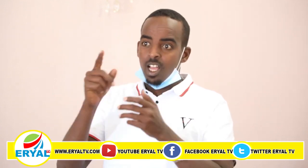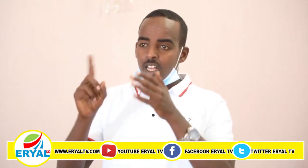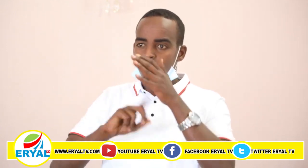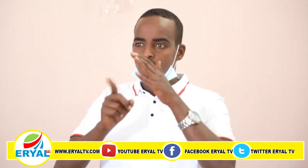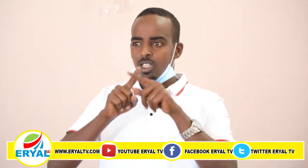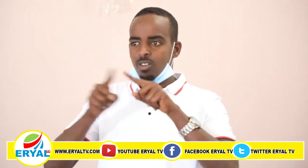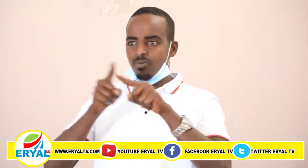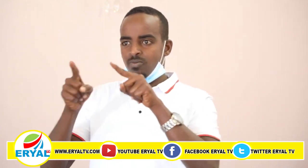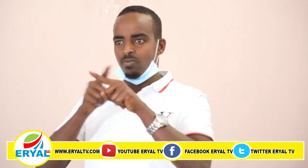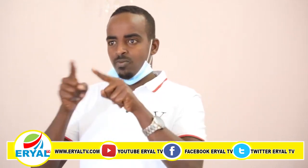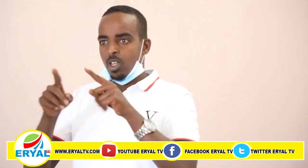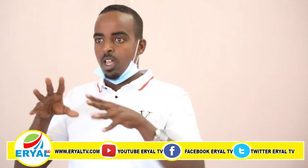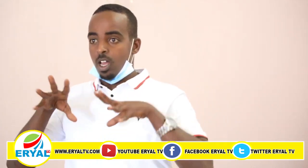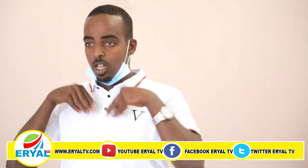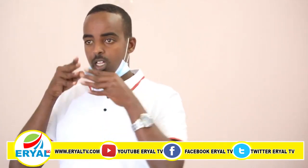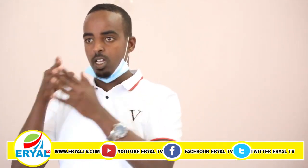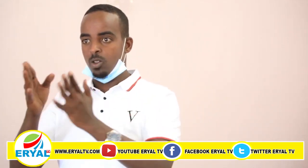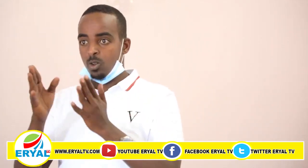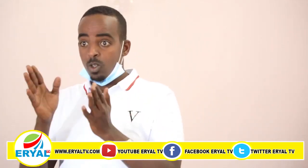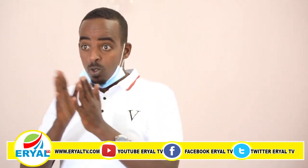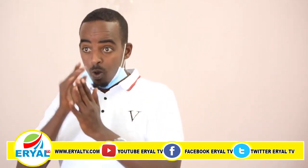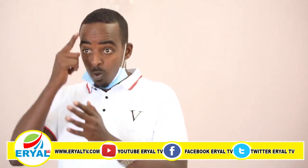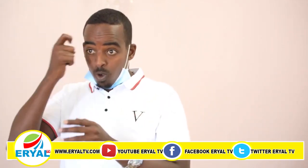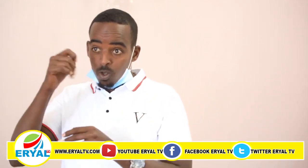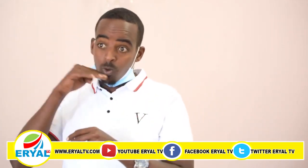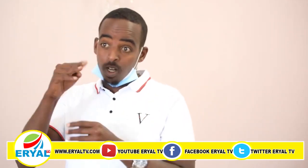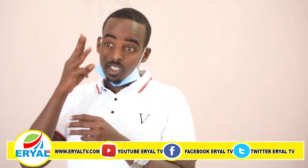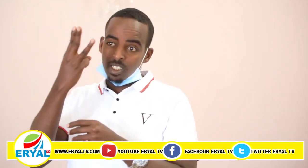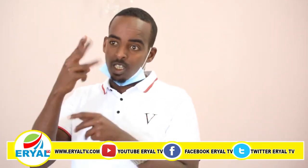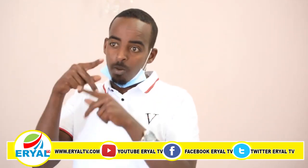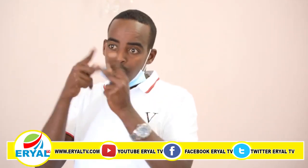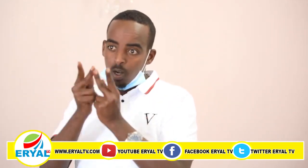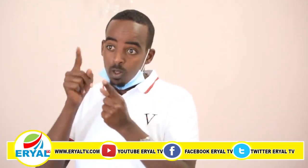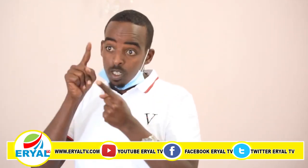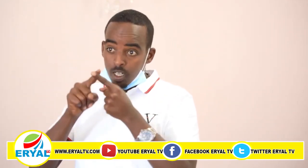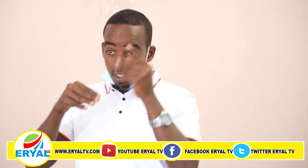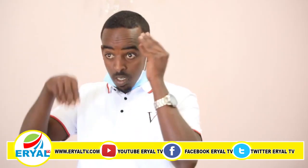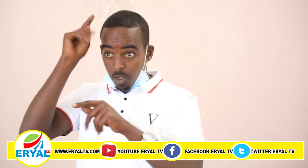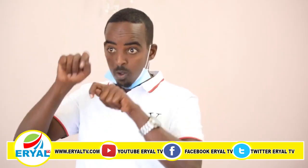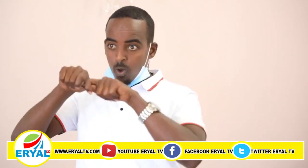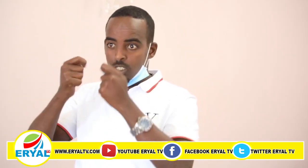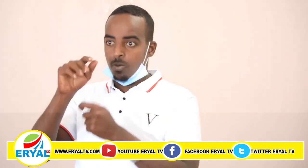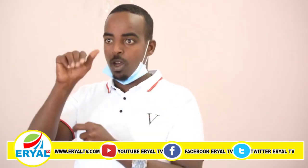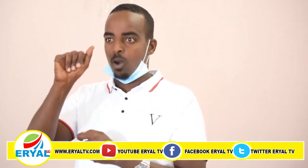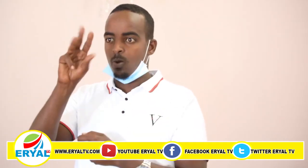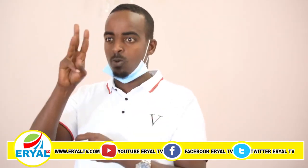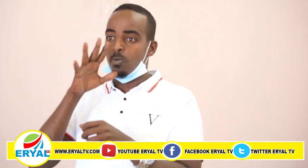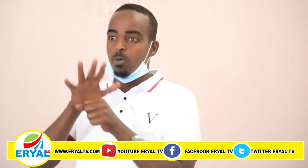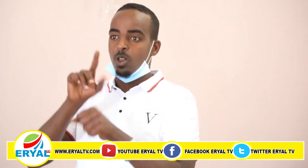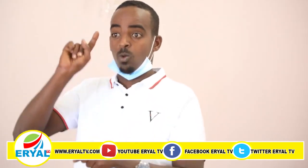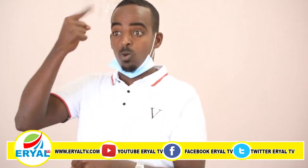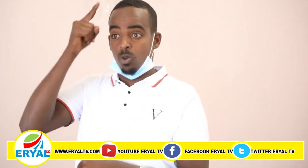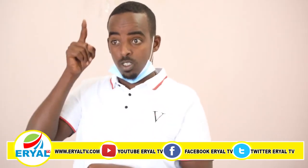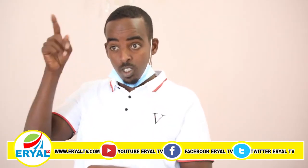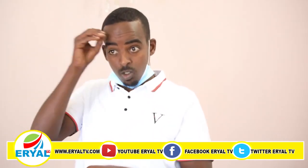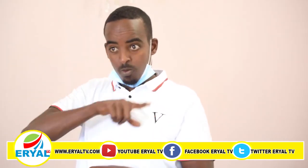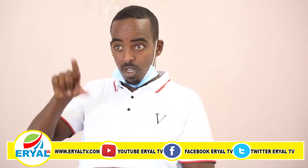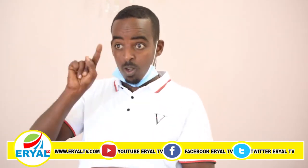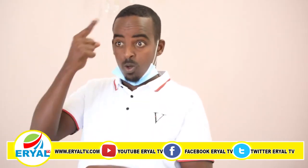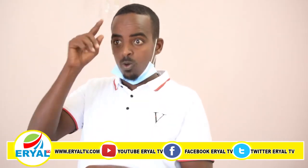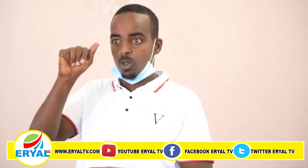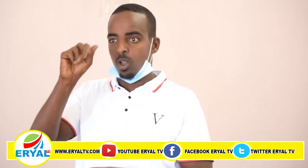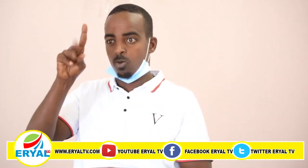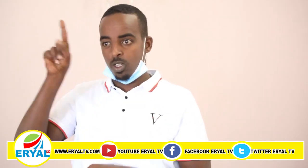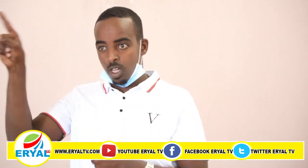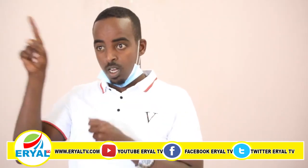Intaa kadib waxaan ku darayaa buu yidhi wasaaradaha kale ee Jamhuuriyadda Soomaaliland ee tirada badan leh inay shaqaaleysiiso dadka